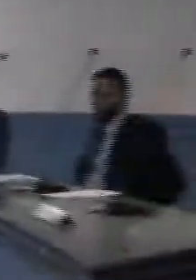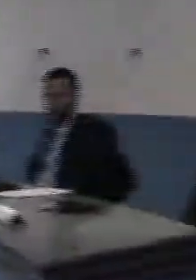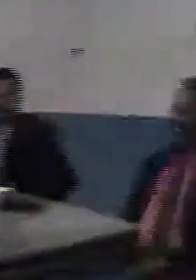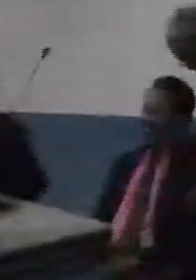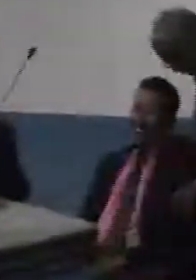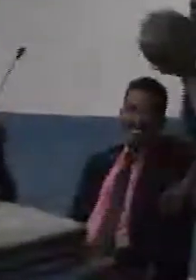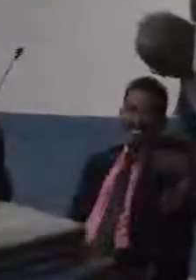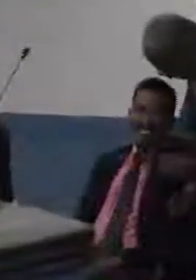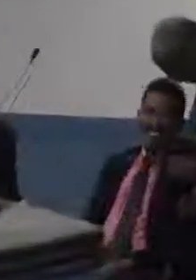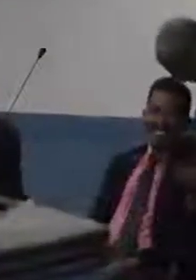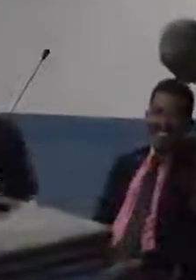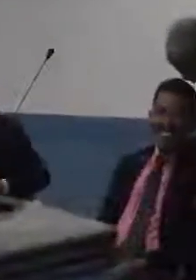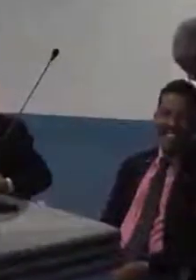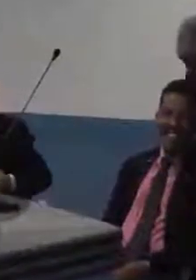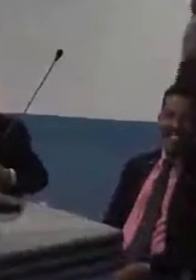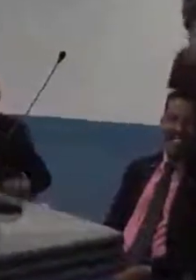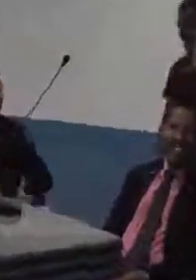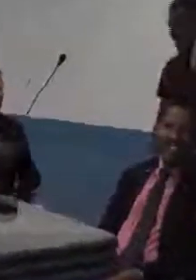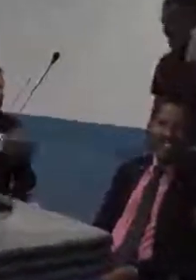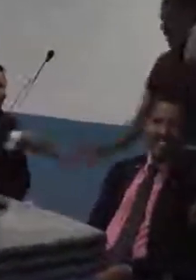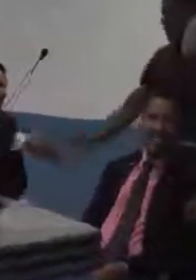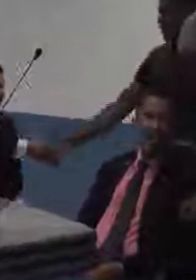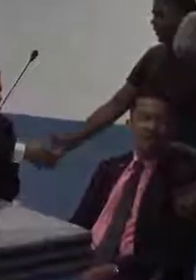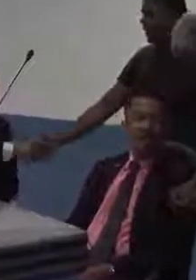Aí, Demar. Vem.